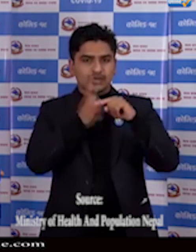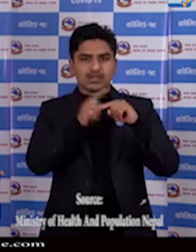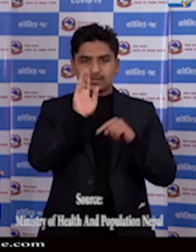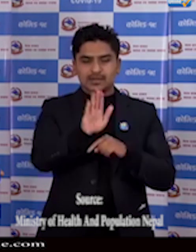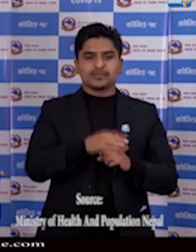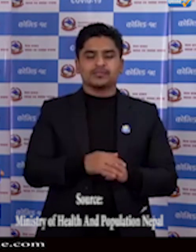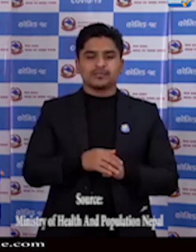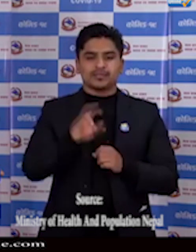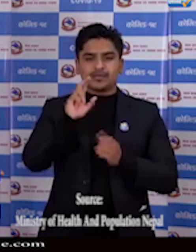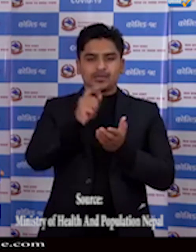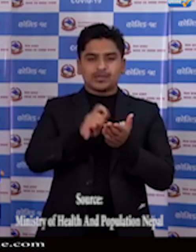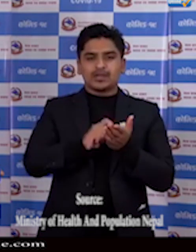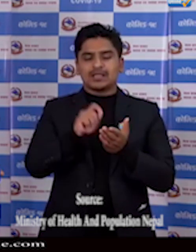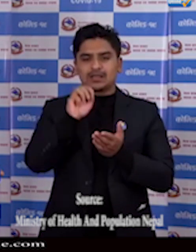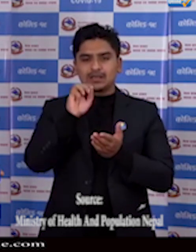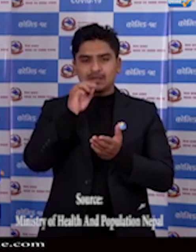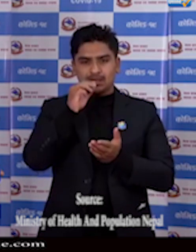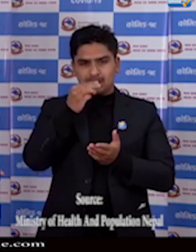छ। दैलेख महाबुका